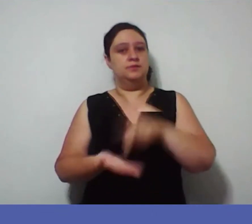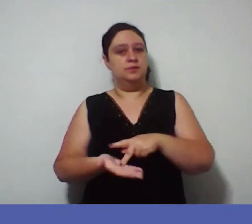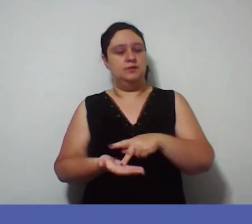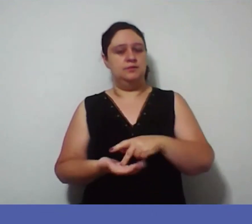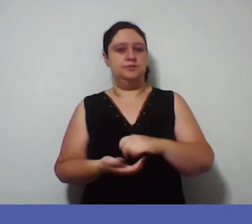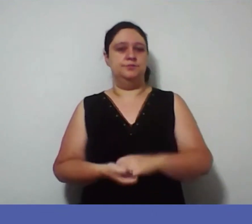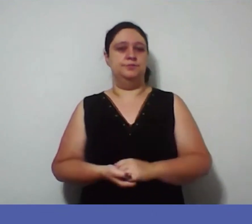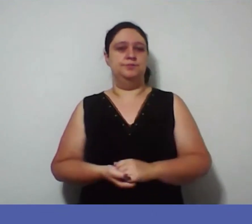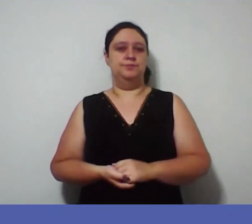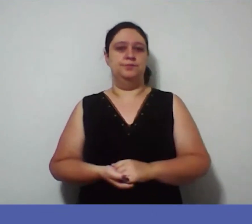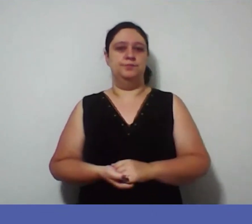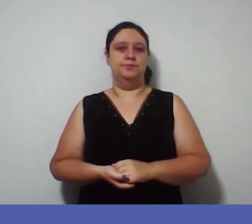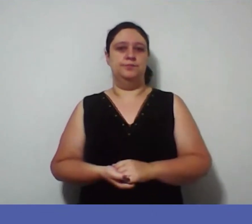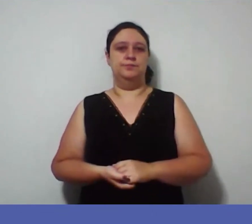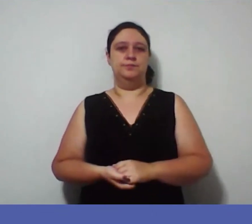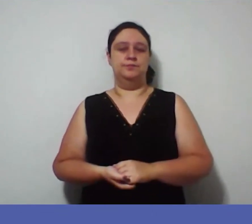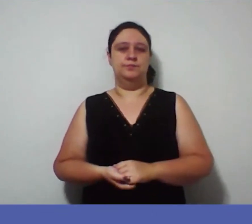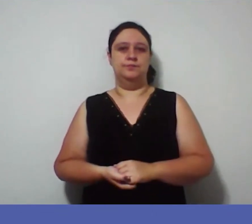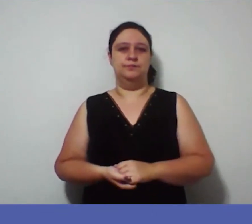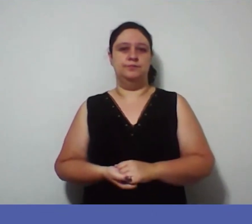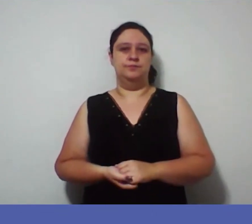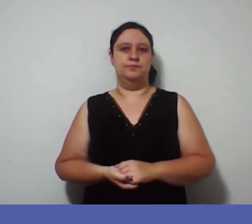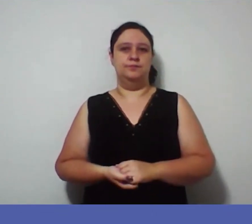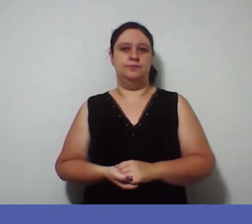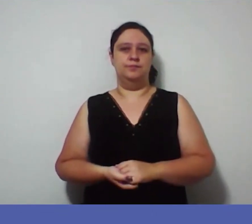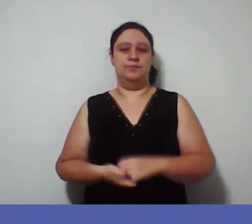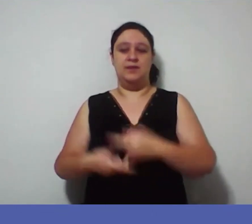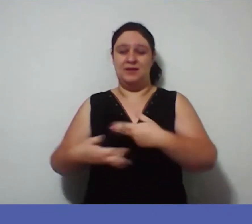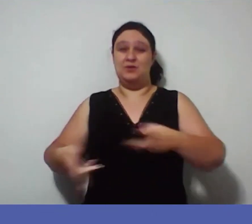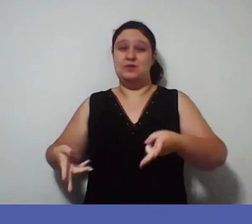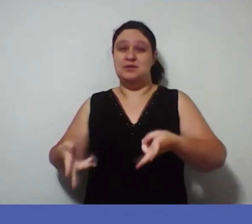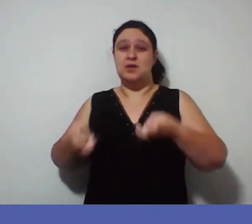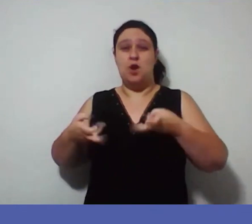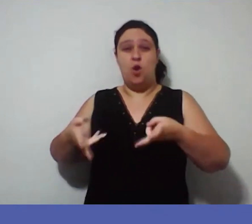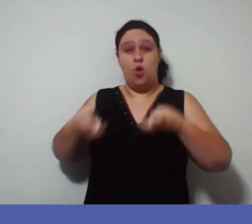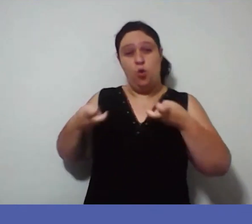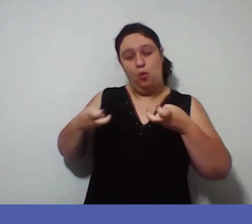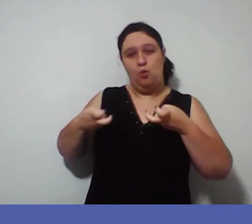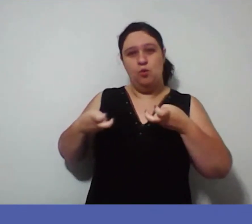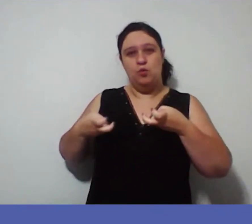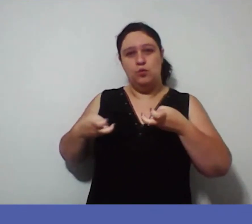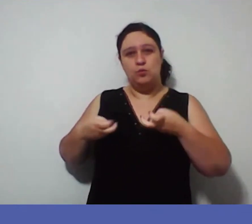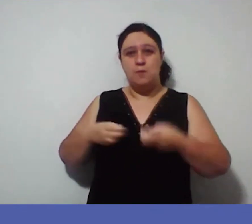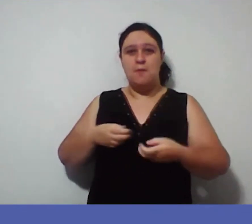grande fonte de lucro é a piedade com o contentamento.